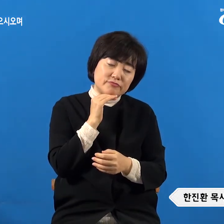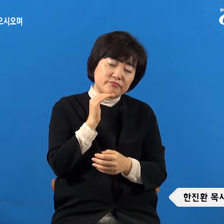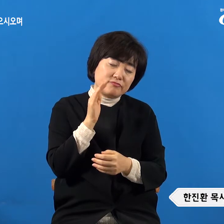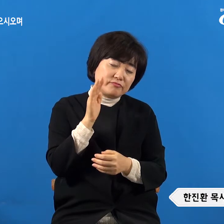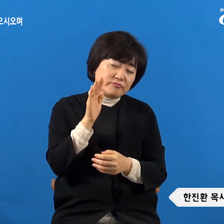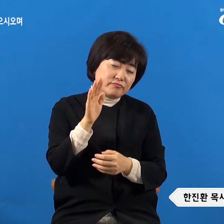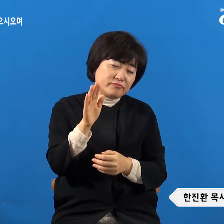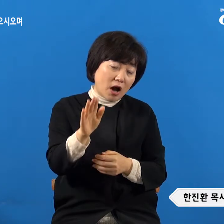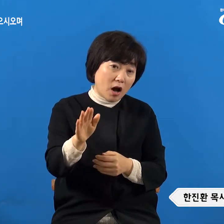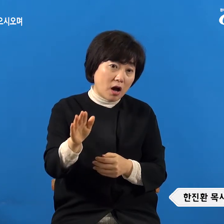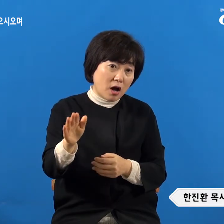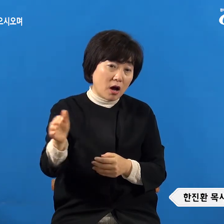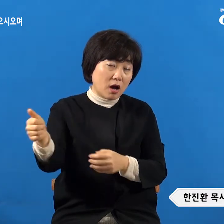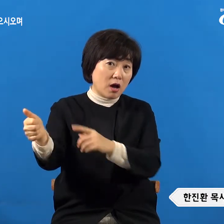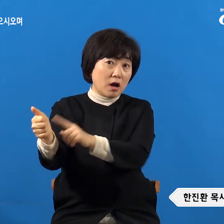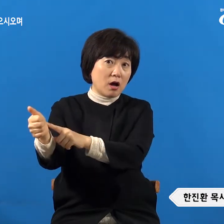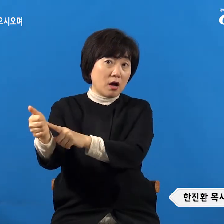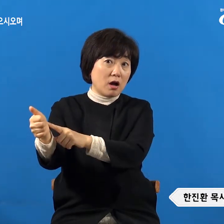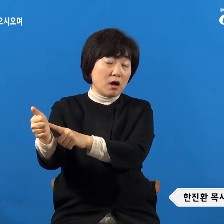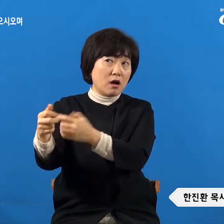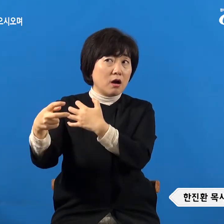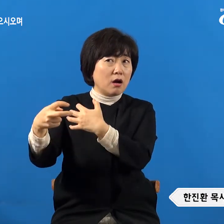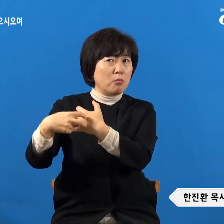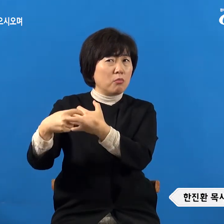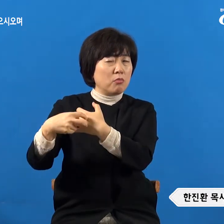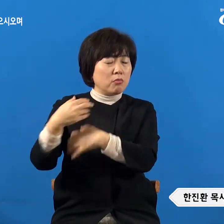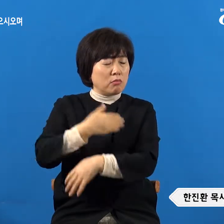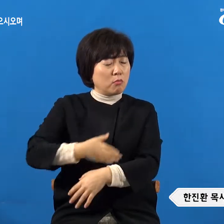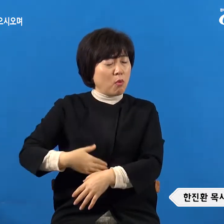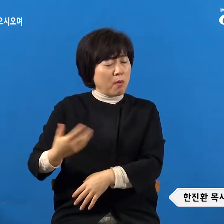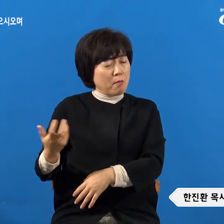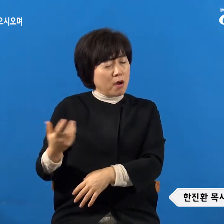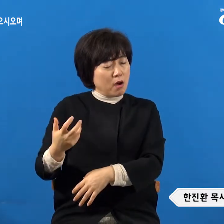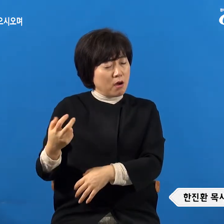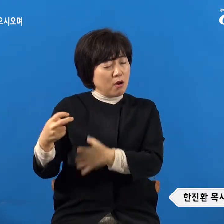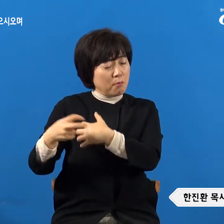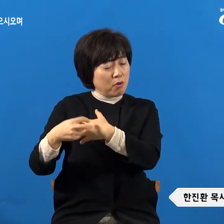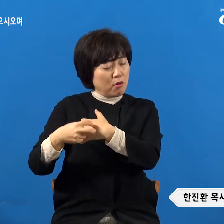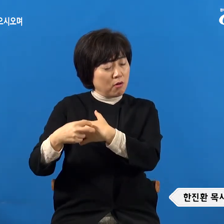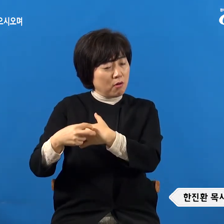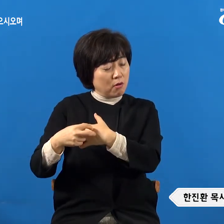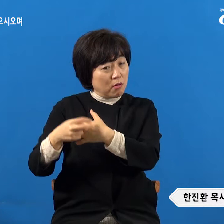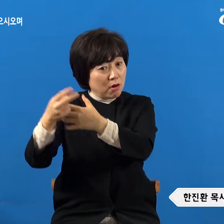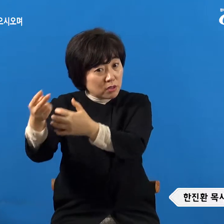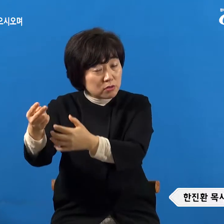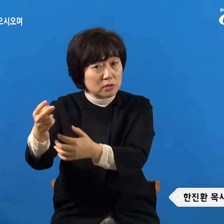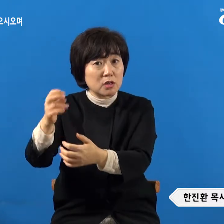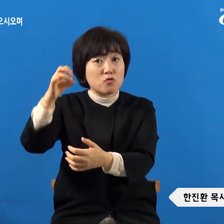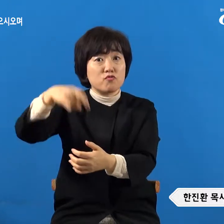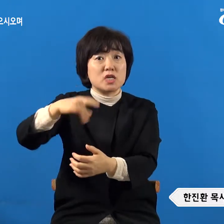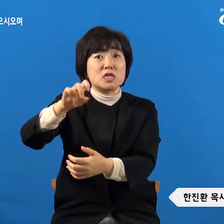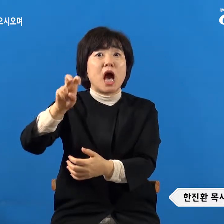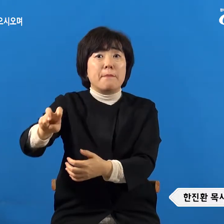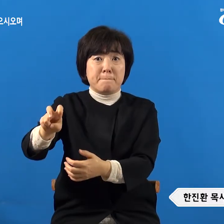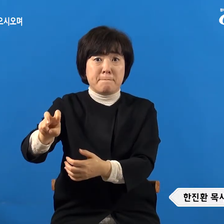이 집사님이 몸이 불편해서 병원에 갔는데 뜻밖에도 위암 판정을 받았습니다.